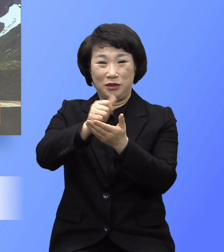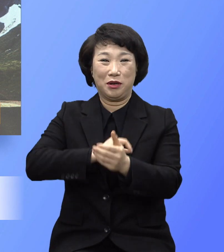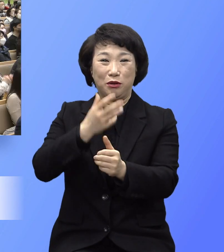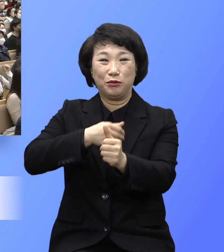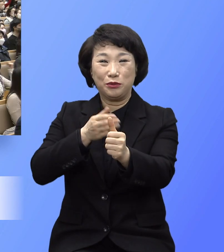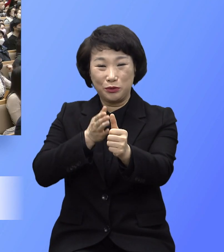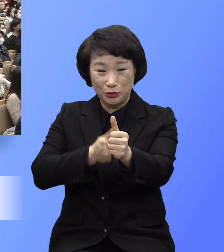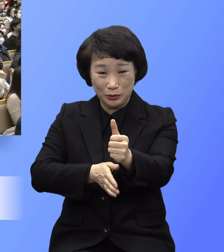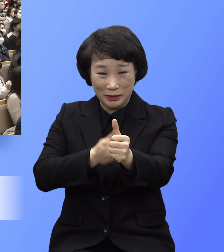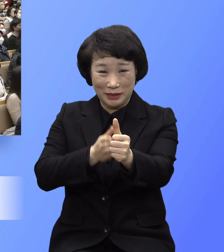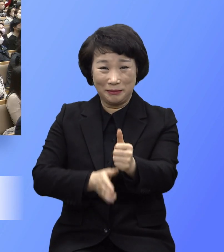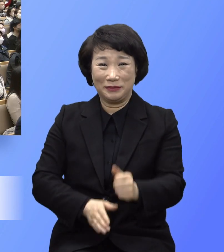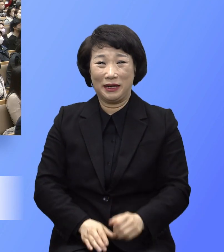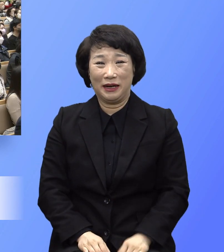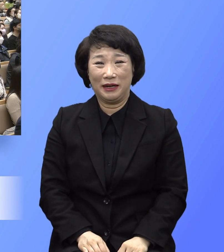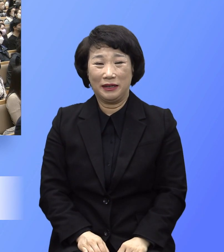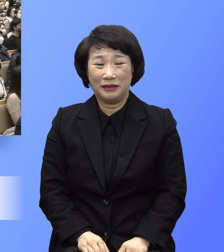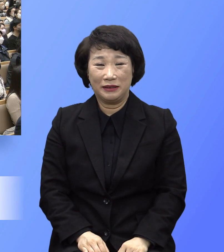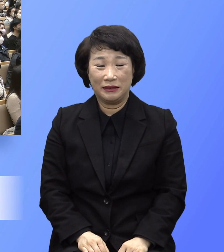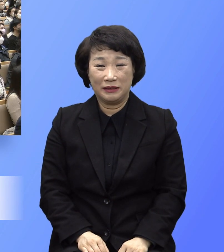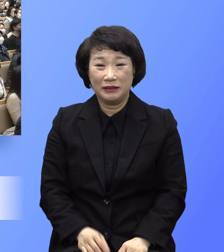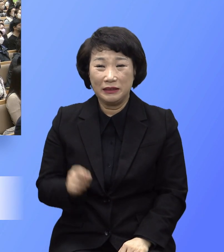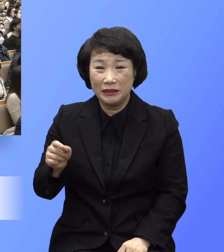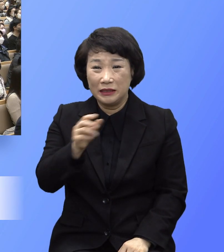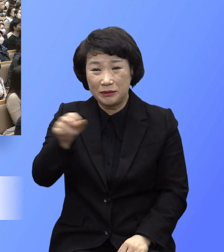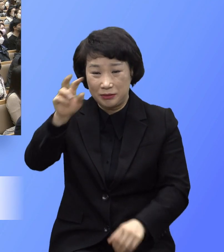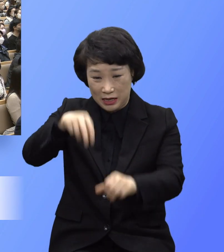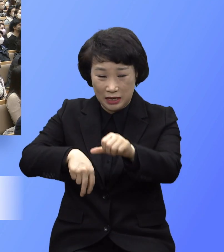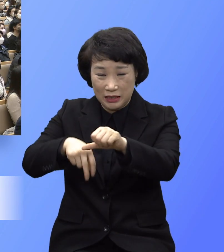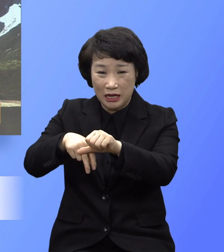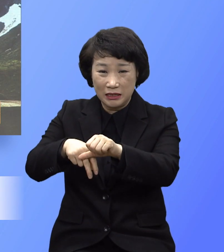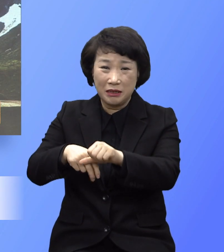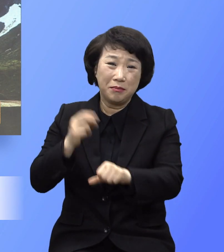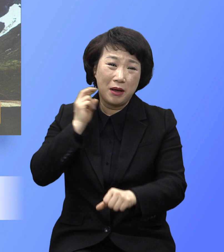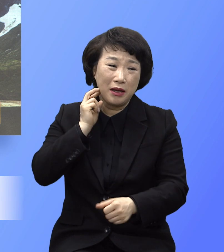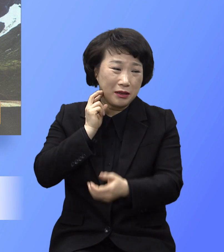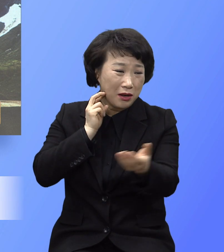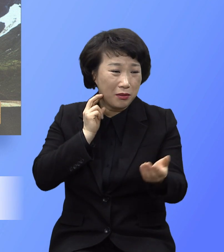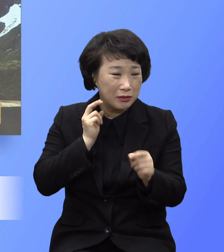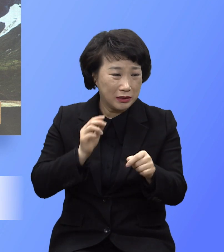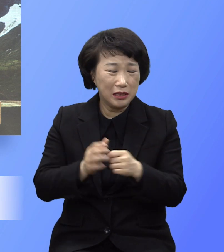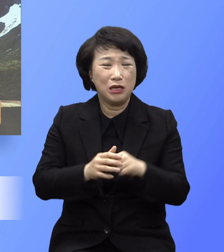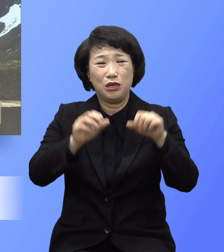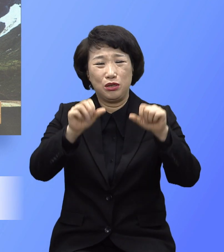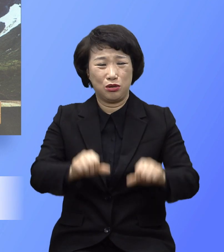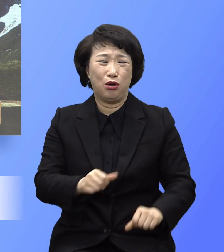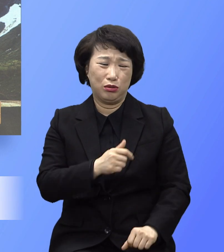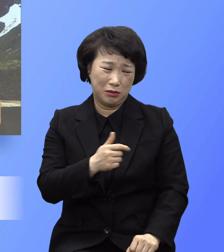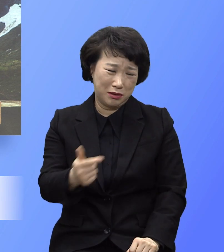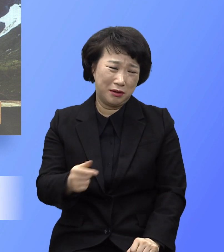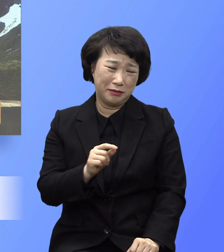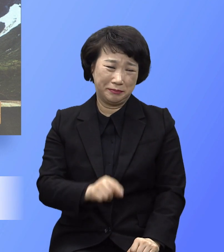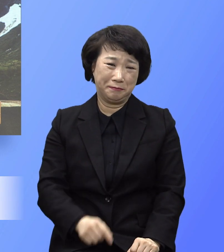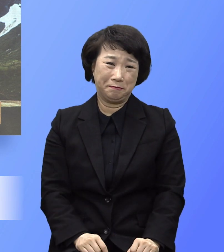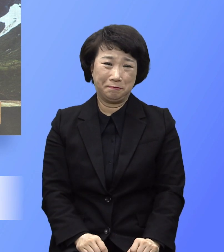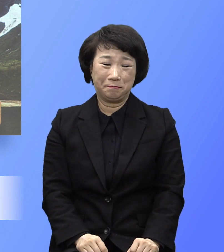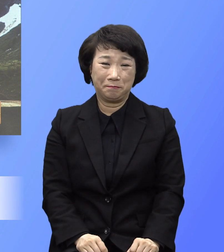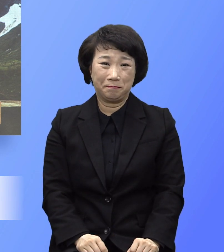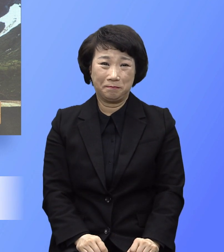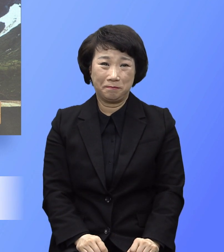이름으로 축원합니다. 이 십자가의 배신자는 이보다 저주스러운 자가 어디 있겠나 생각해